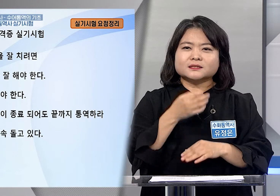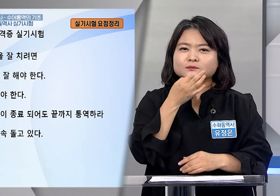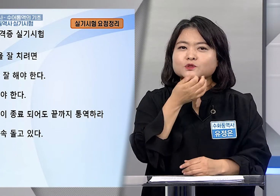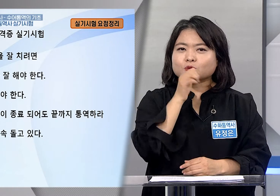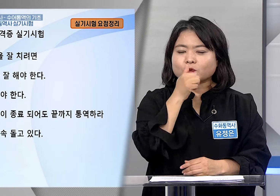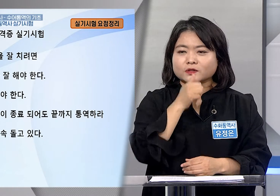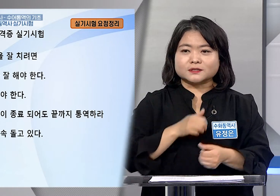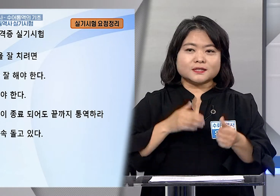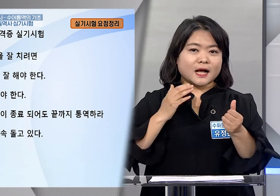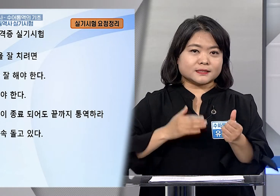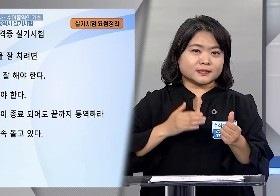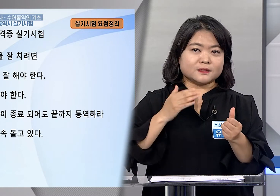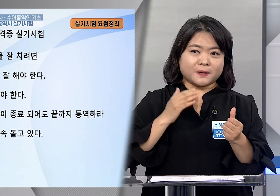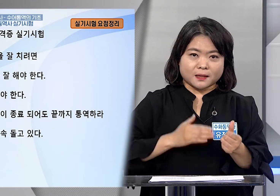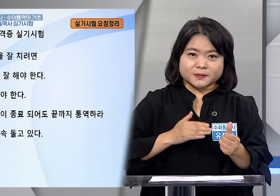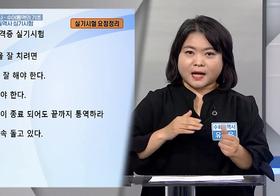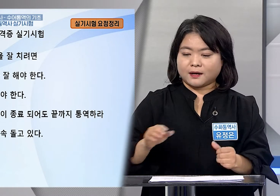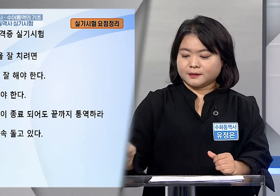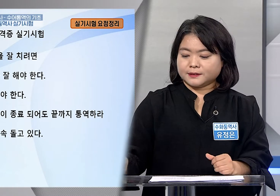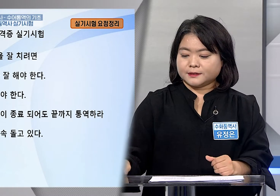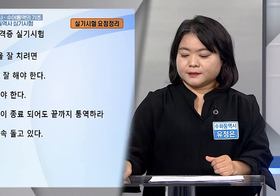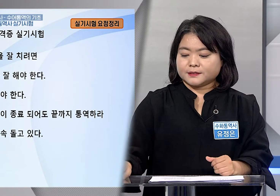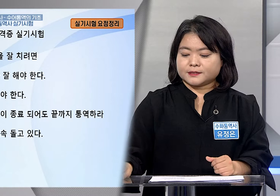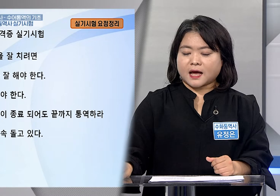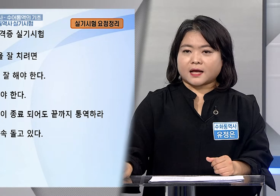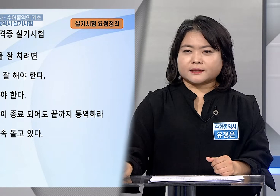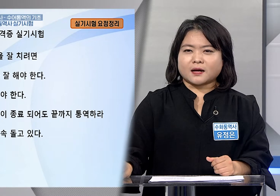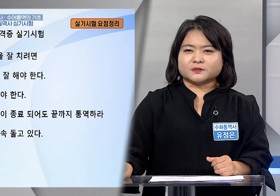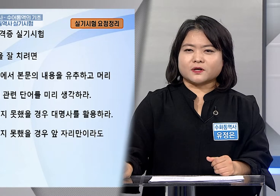음성 통역을 하시기 바랍니다. 자, 다음은요.